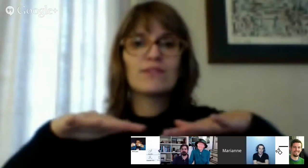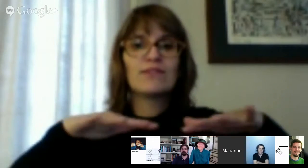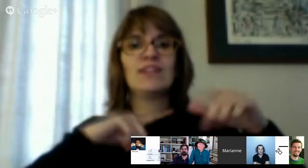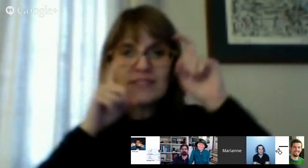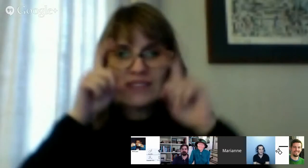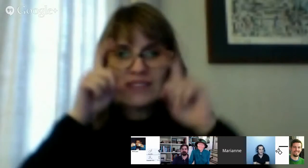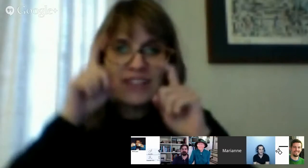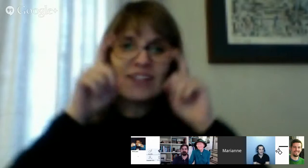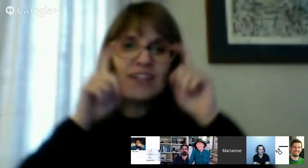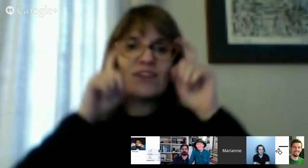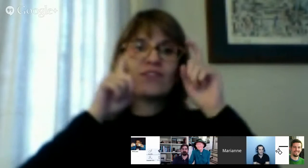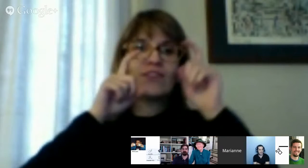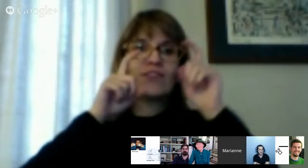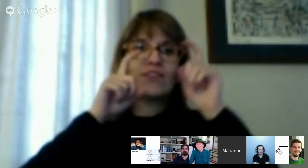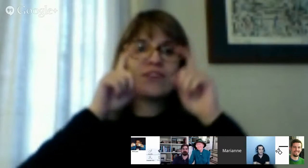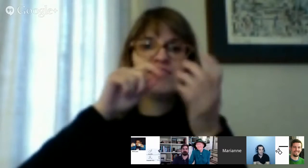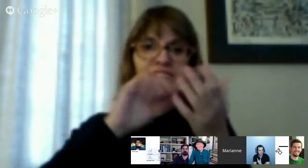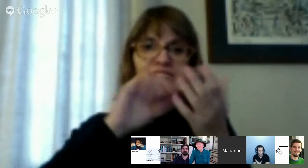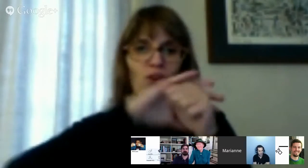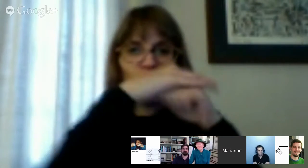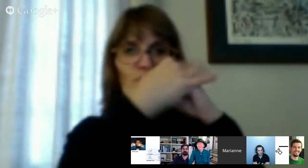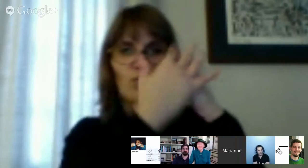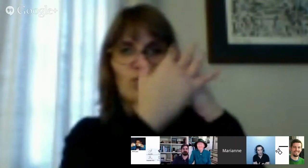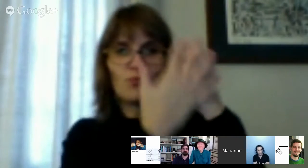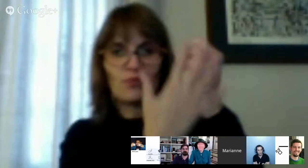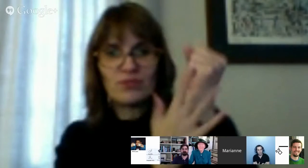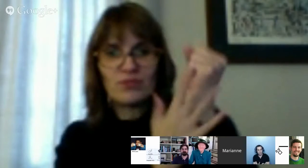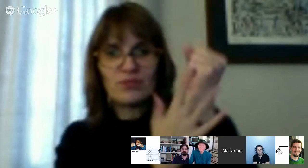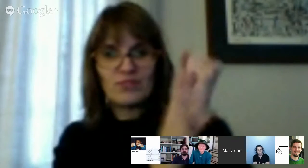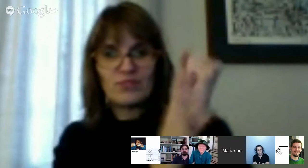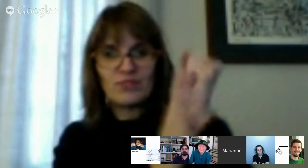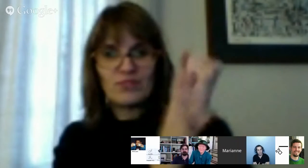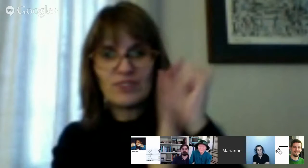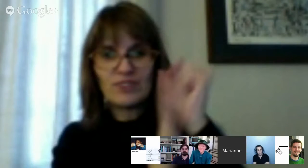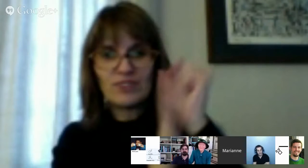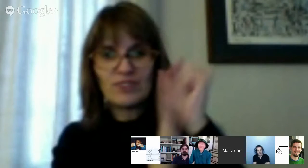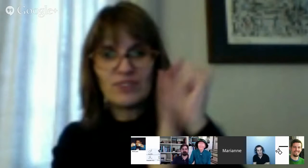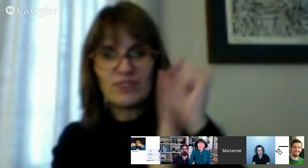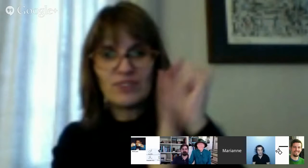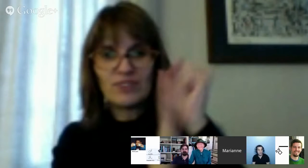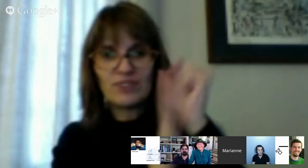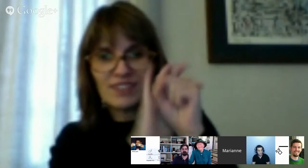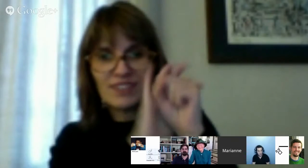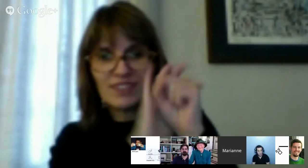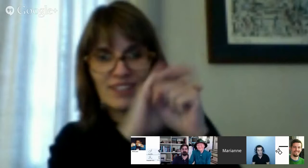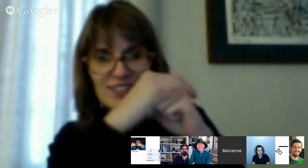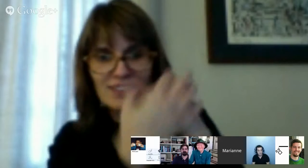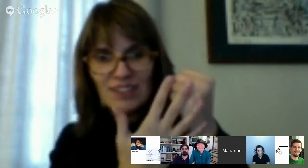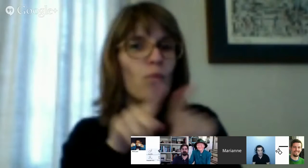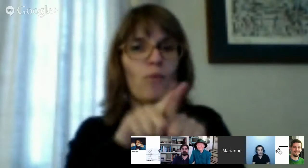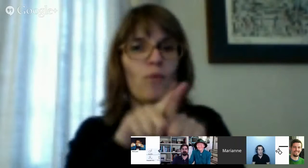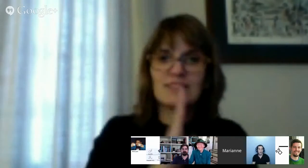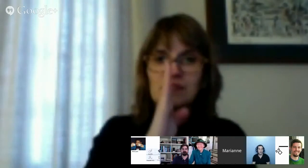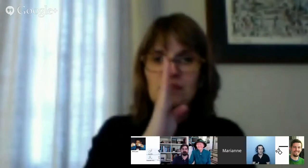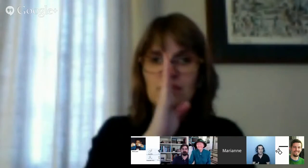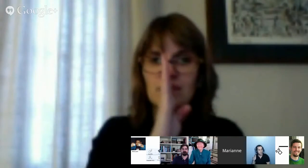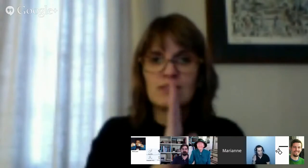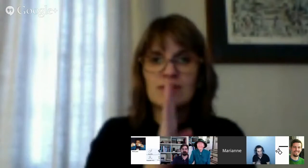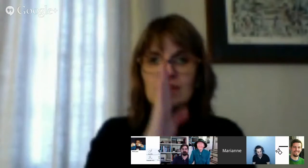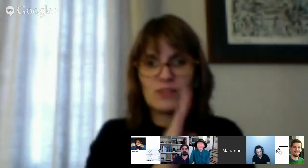que elas criaram sinais, elas escreveram sinais,